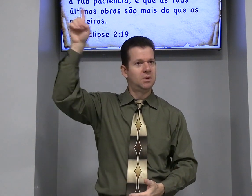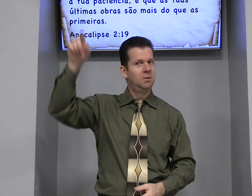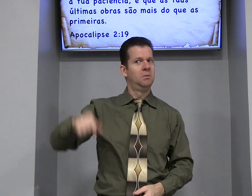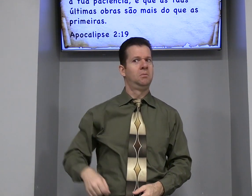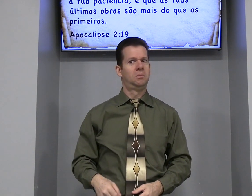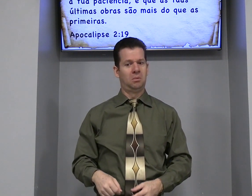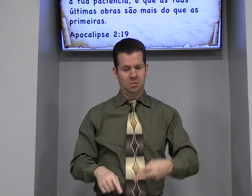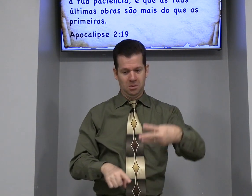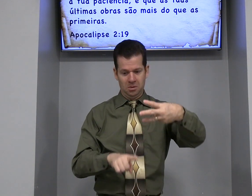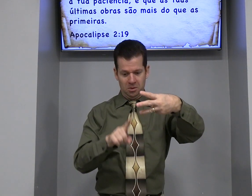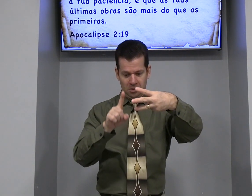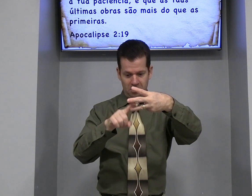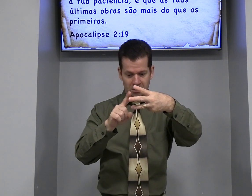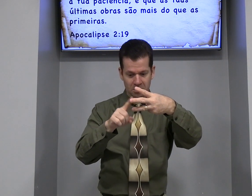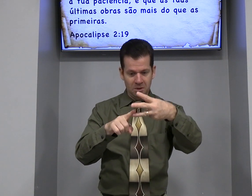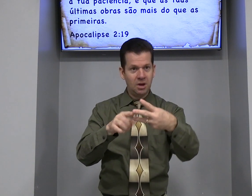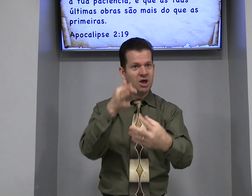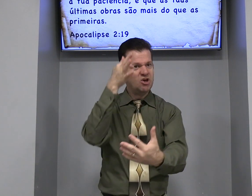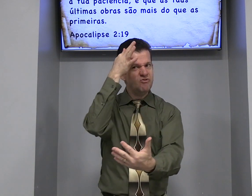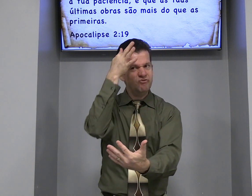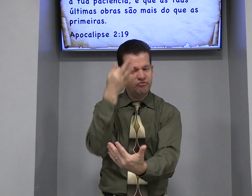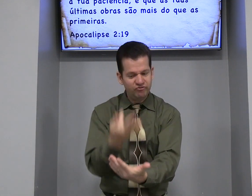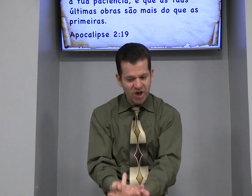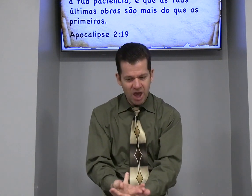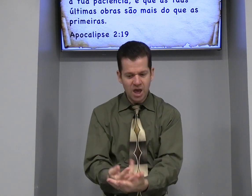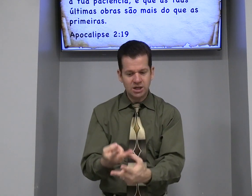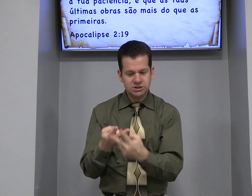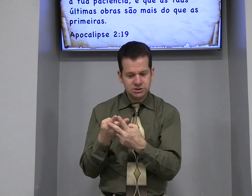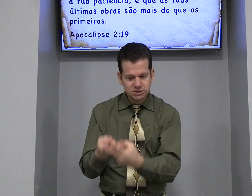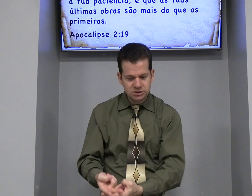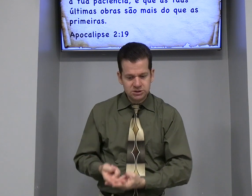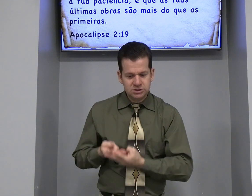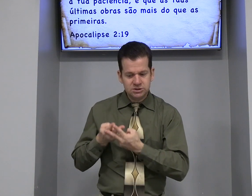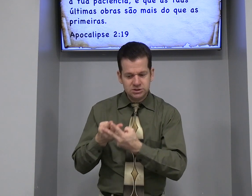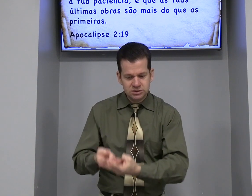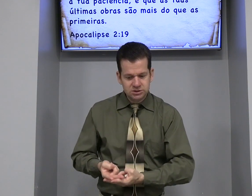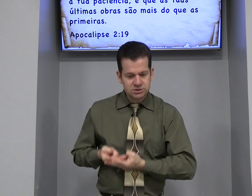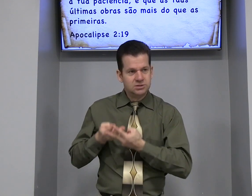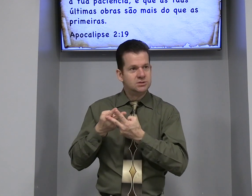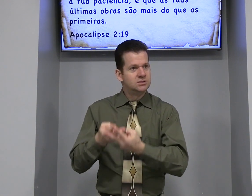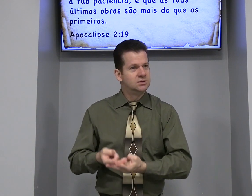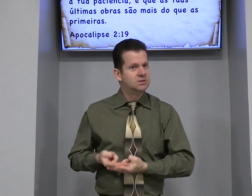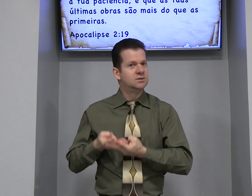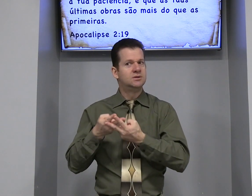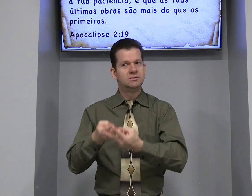A tua paciência e as tuas últimas obras são mais do que as primeiras.